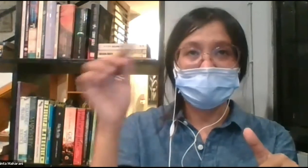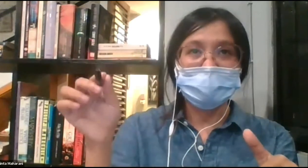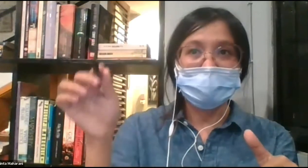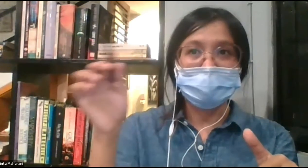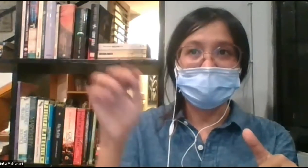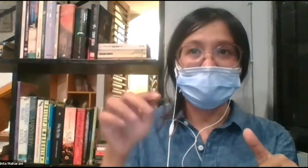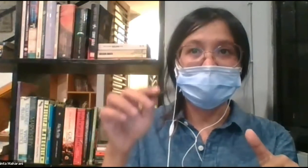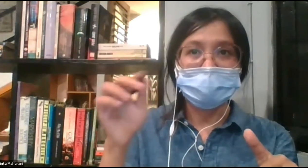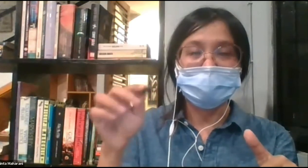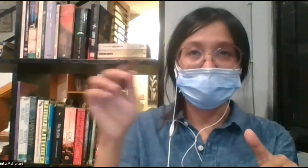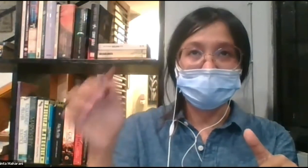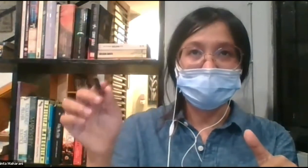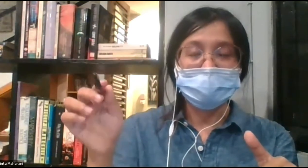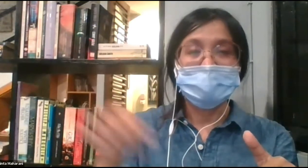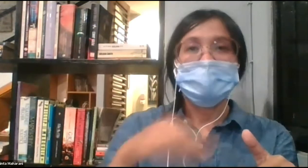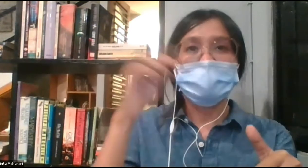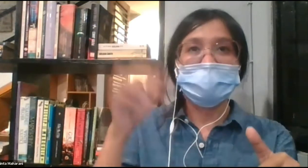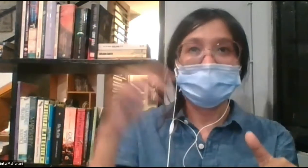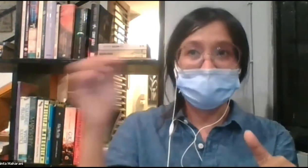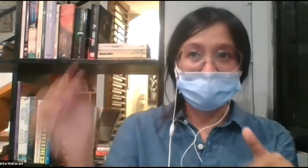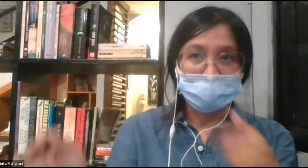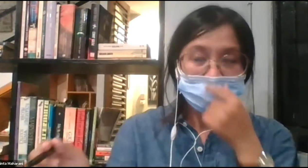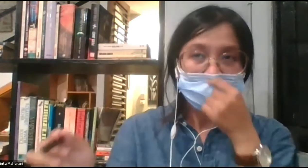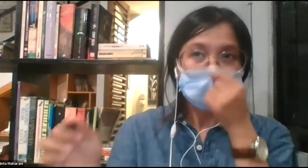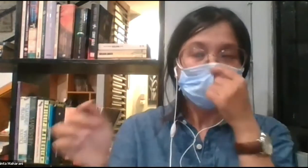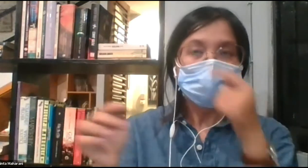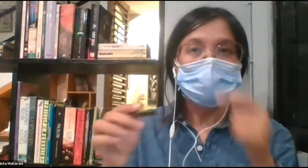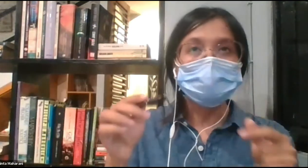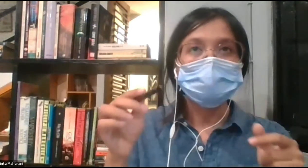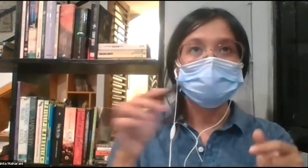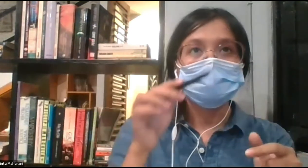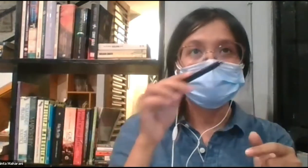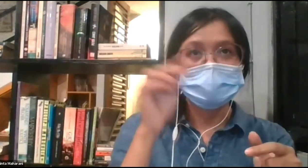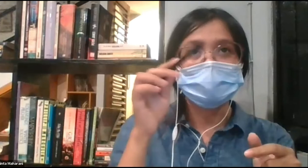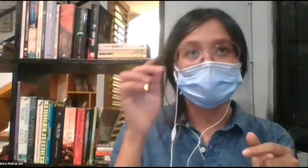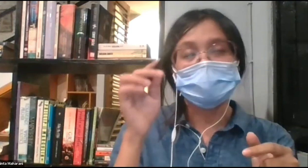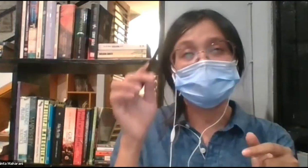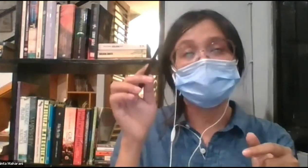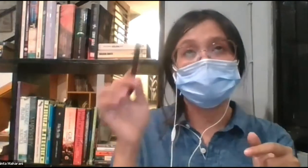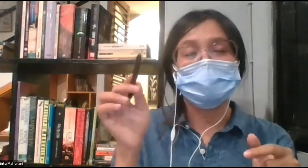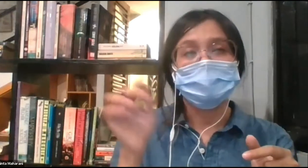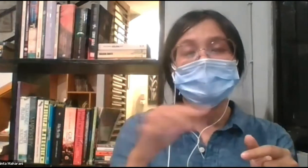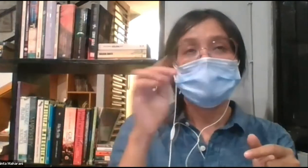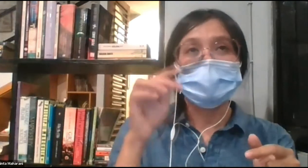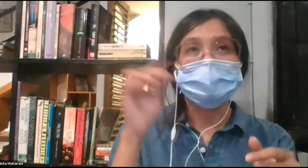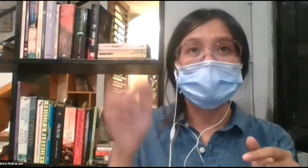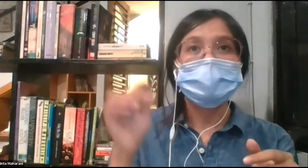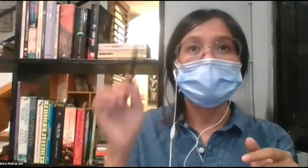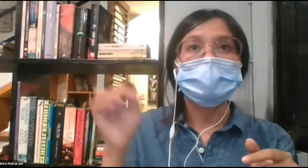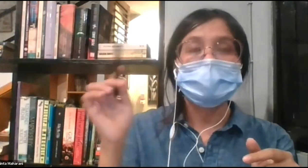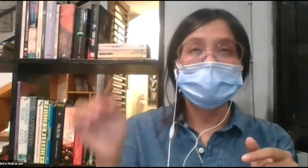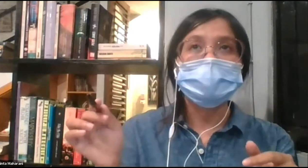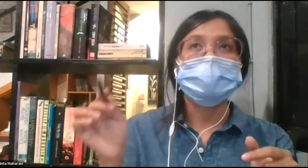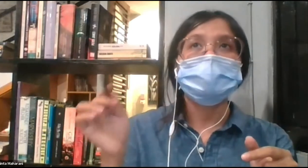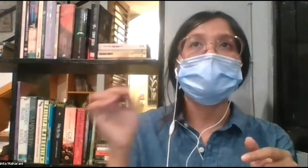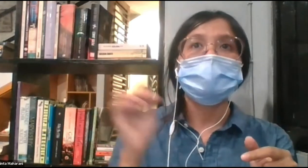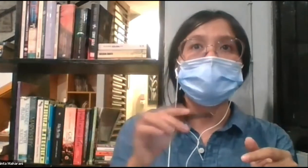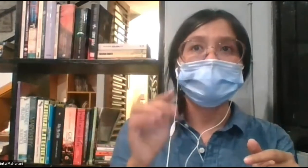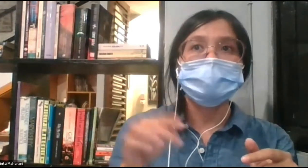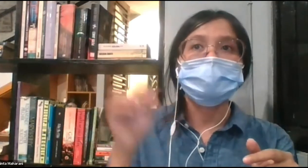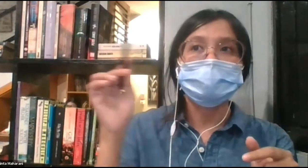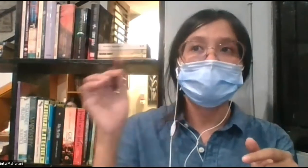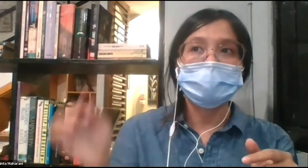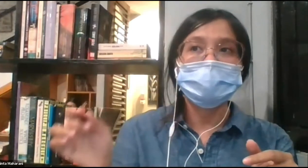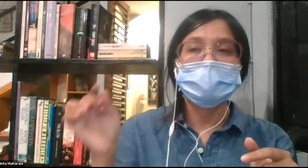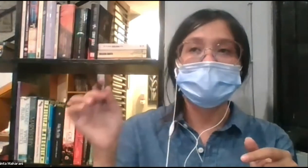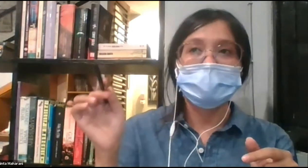Angle-nya misalnya apakah mau menulis bagaimana, misalnya saya contohnya, bagaimana pemerintah